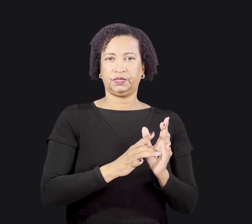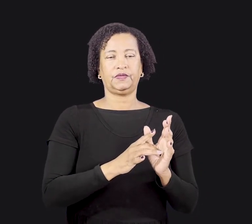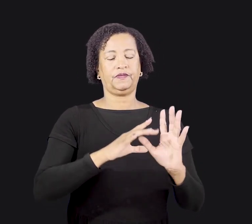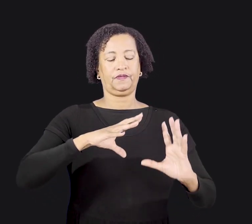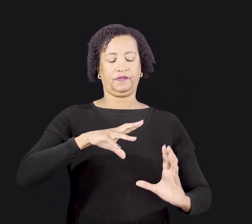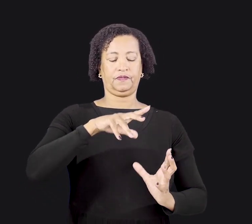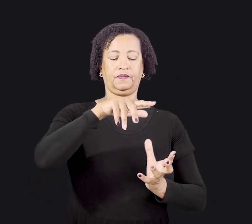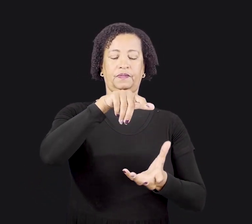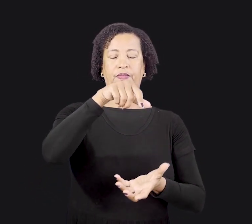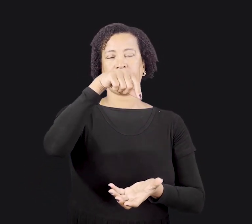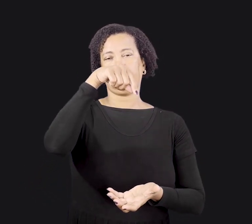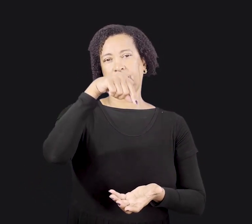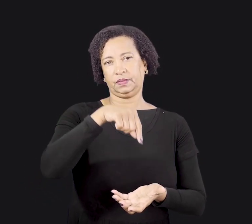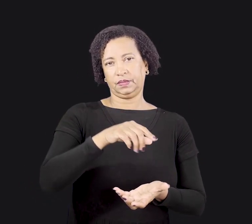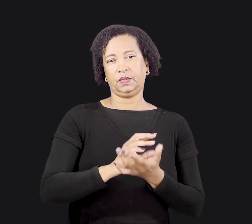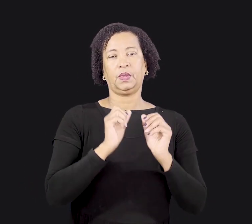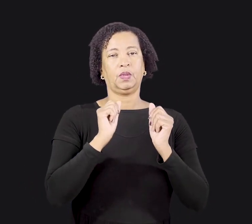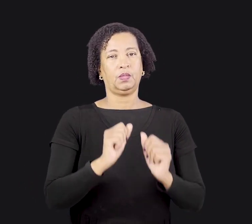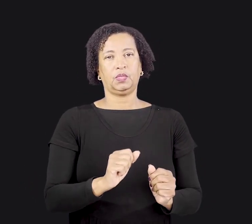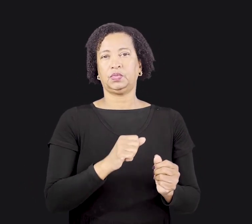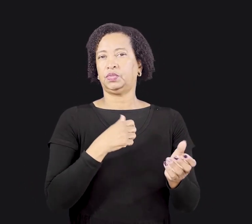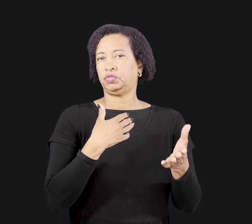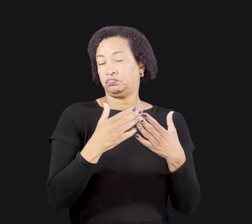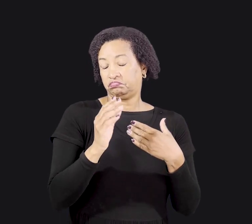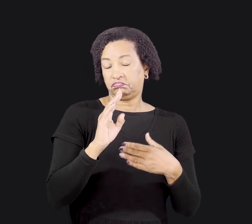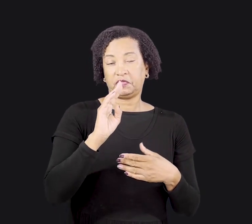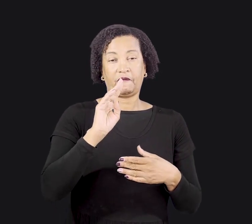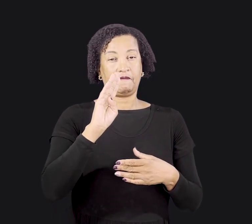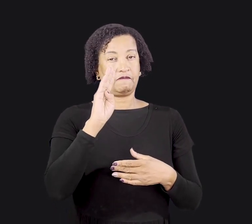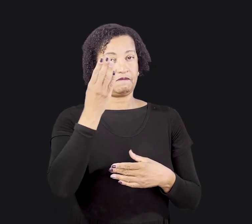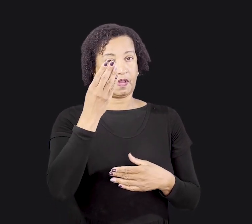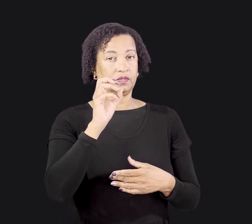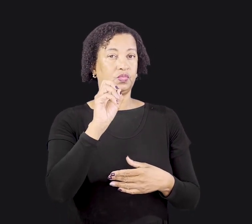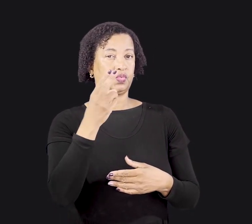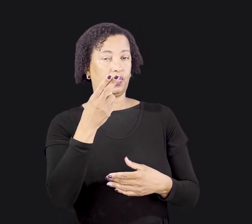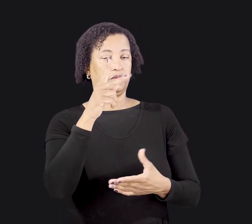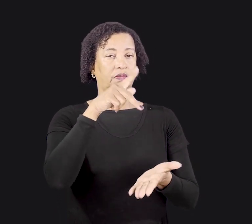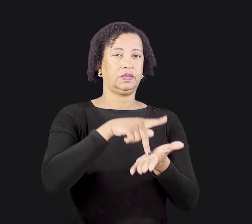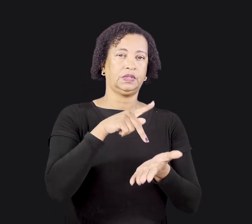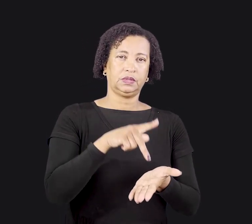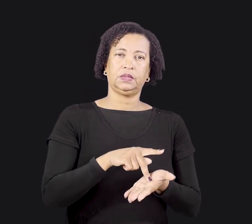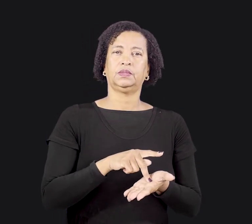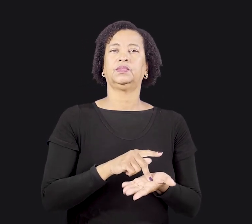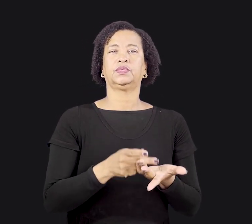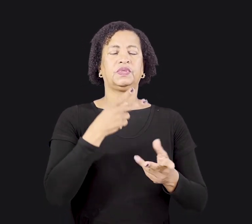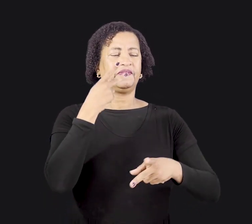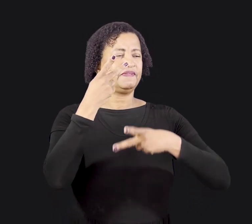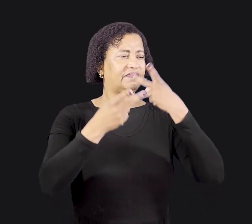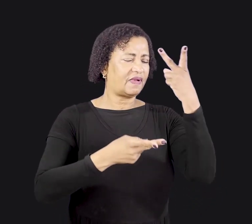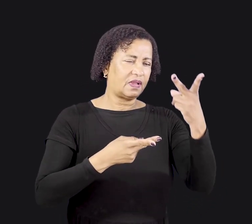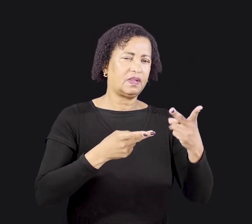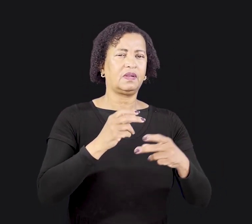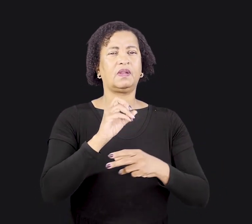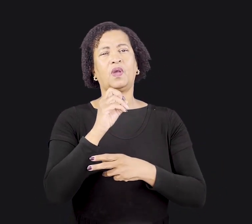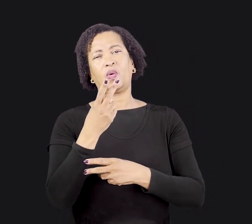mundo. Eles poderiam ser um dos falsos ou um dos verdadeiros. Um dos que só falam, um dos que